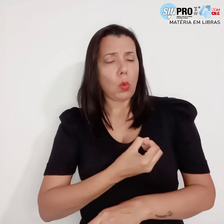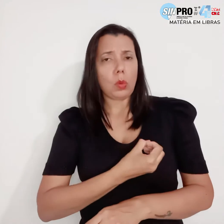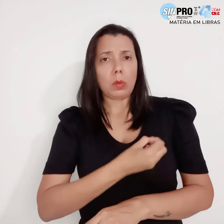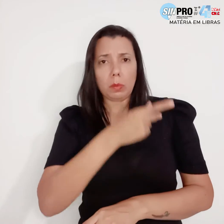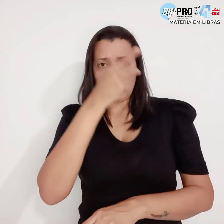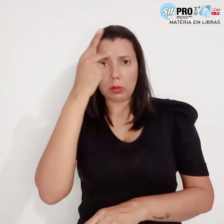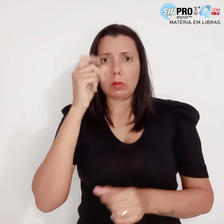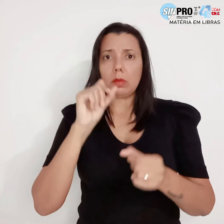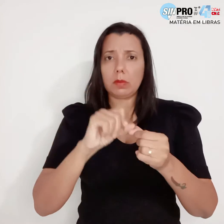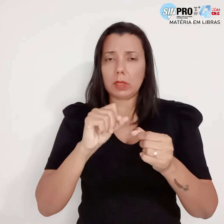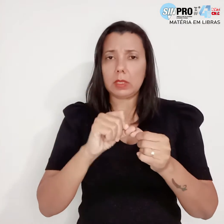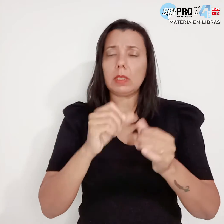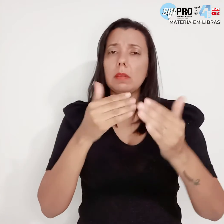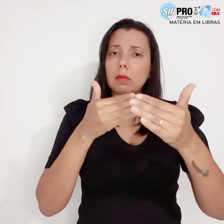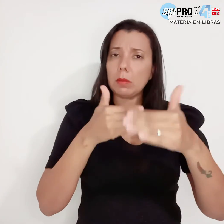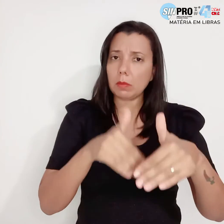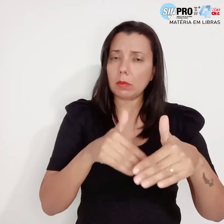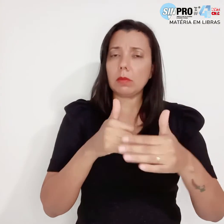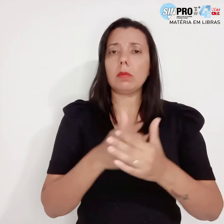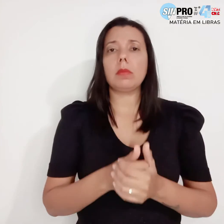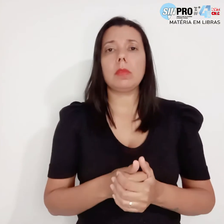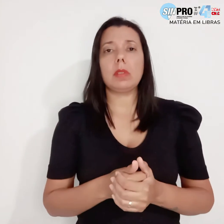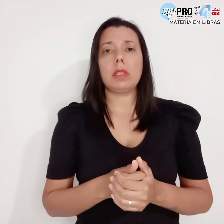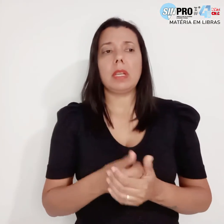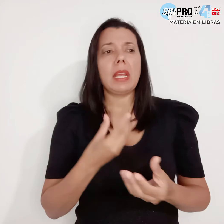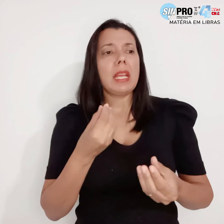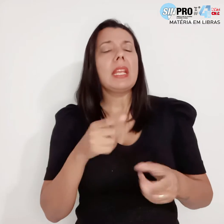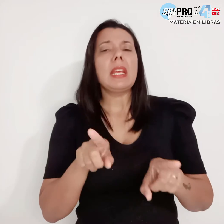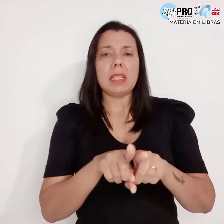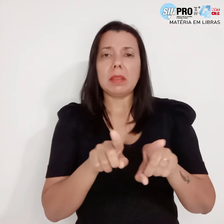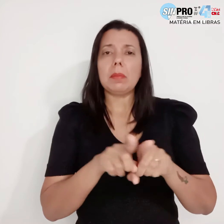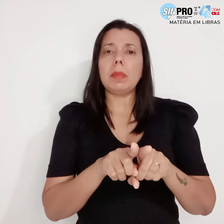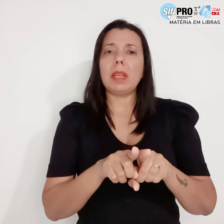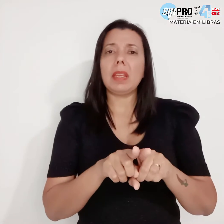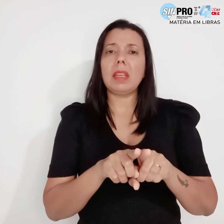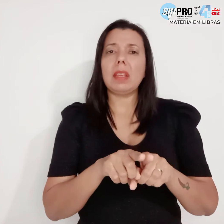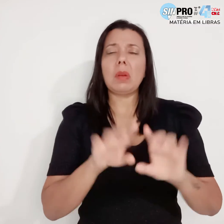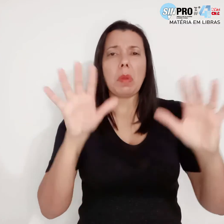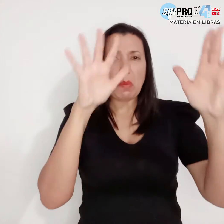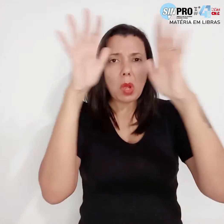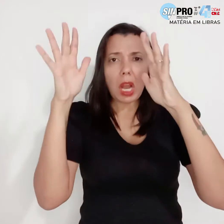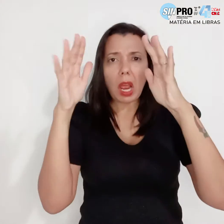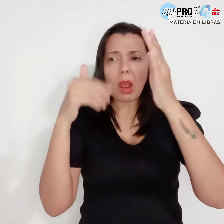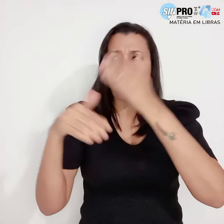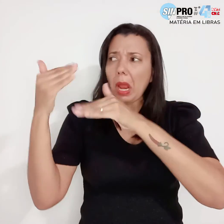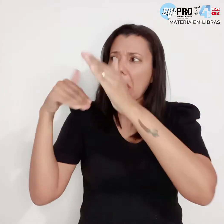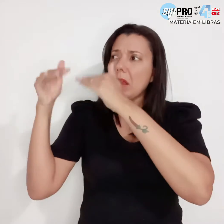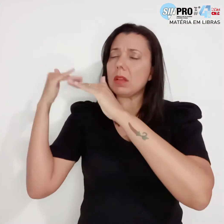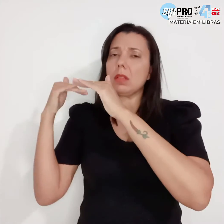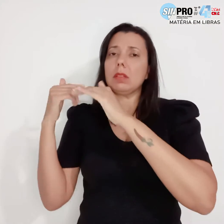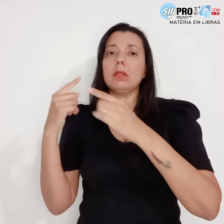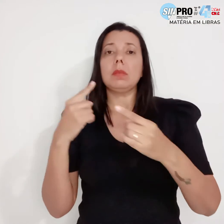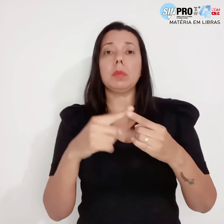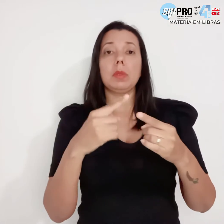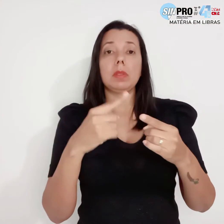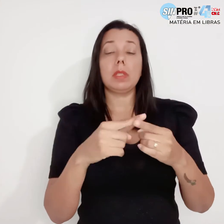que realizaram a prova é comemorar o retrocesso, uma vez que a edição